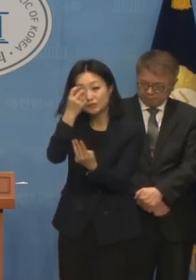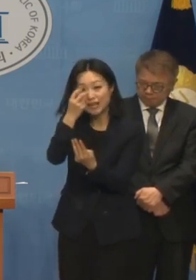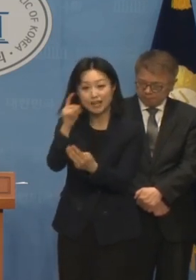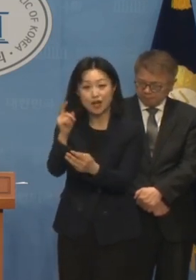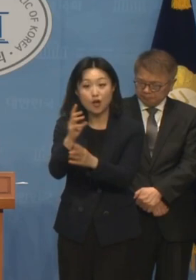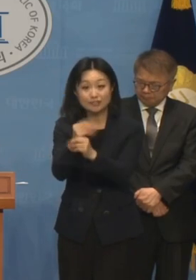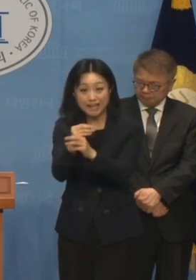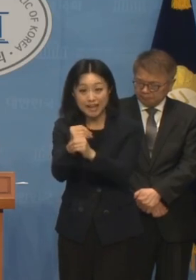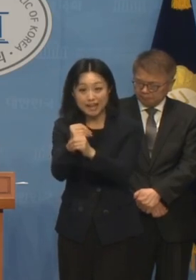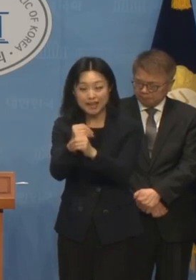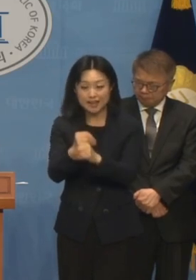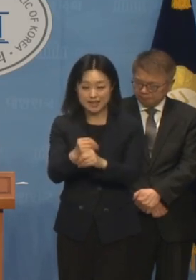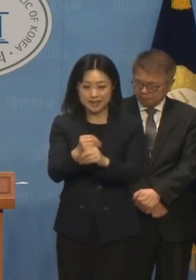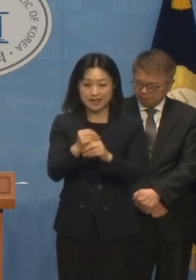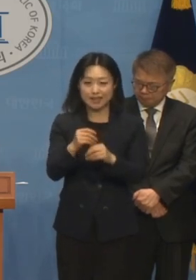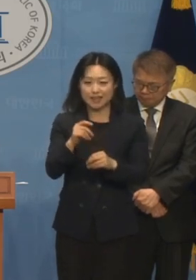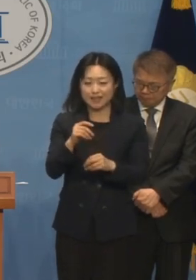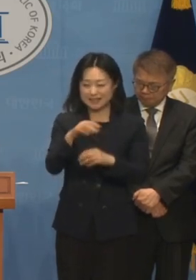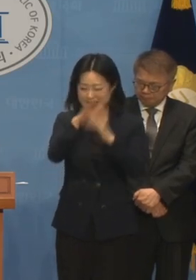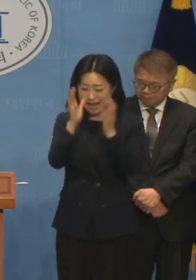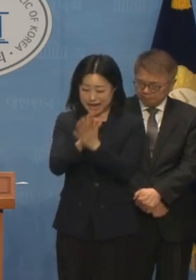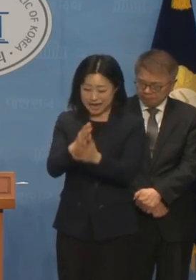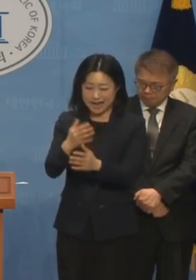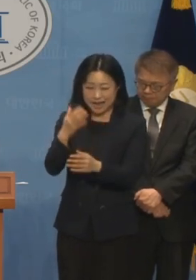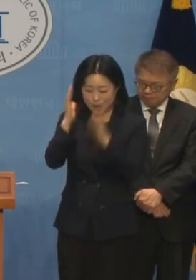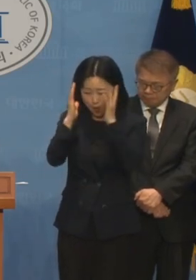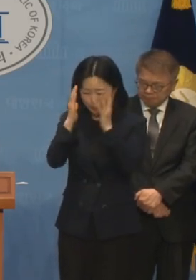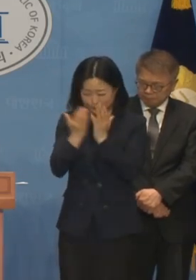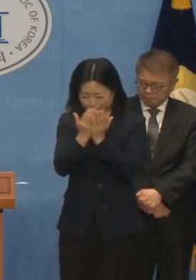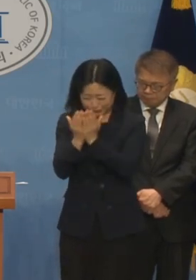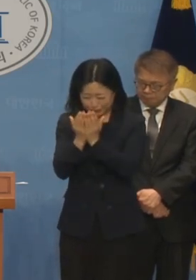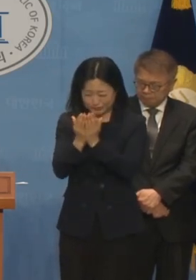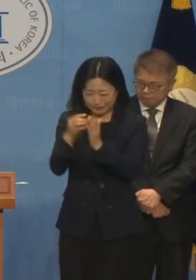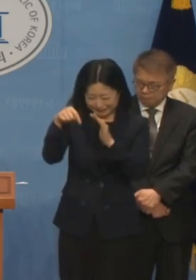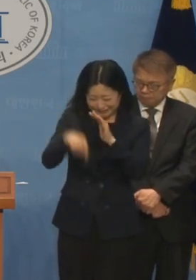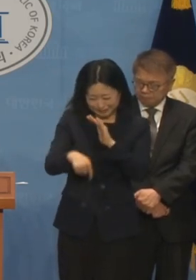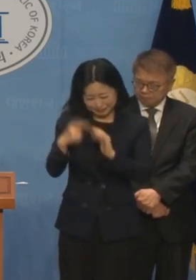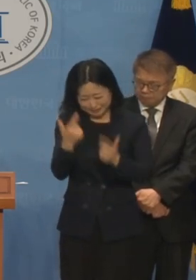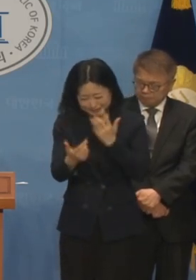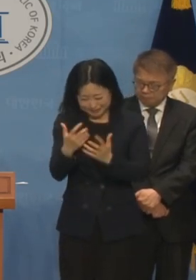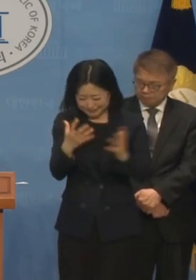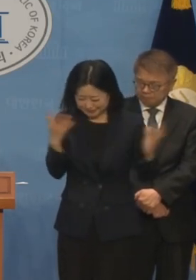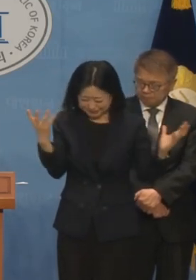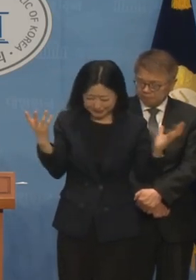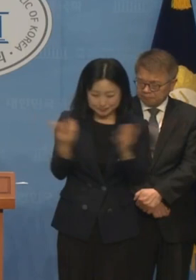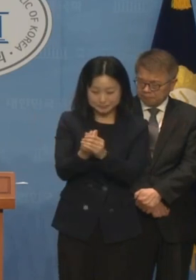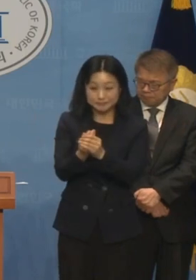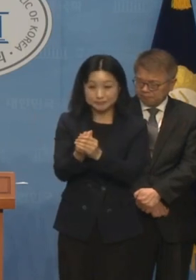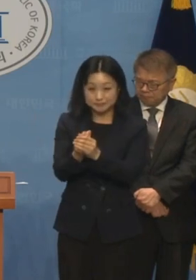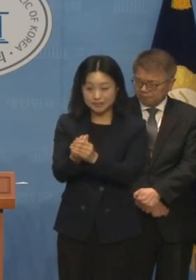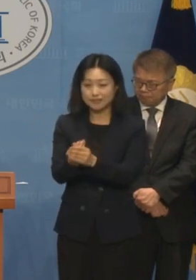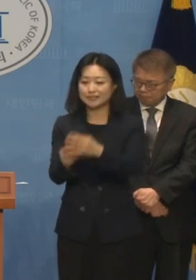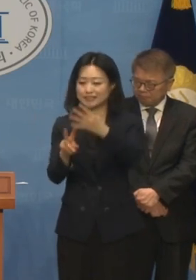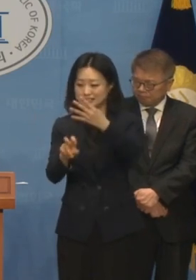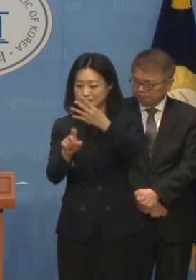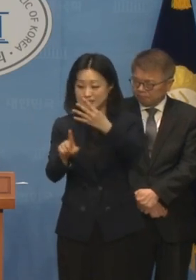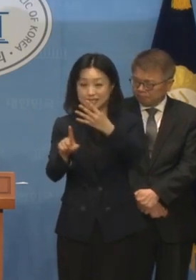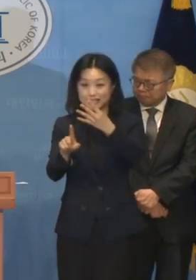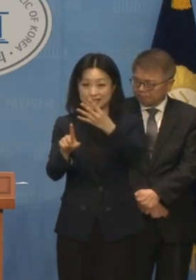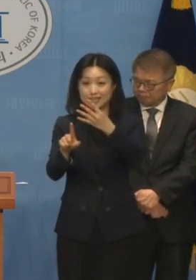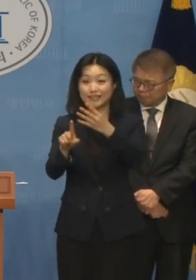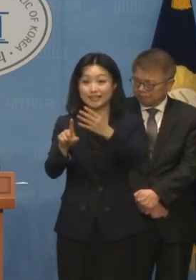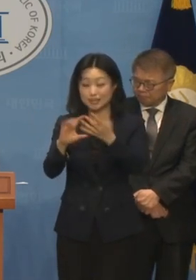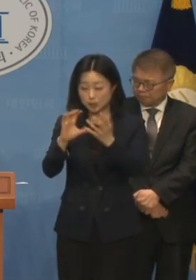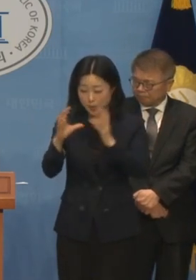모든 학습과 토의 그리고 수기를 마친 21일 토론회